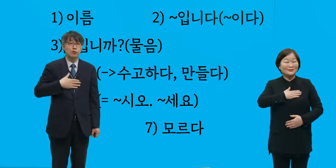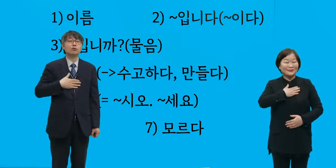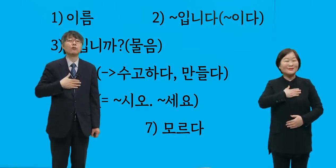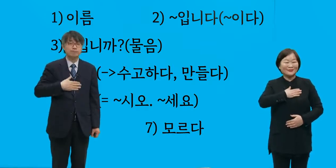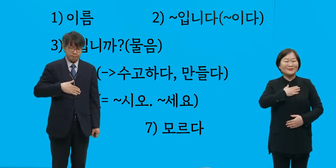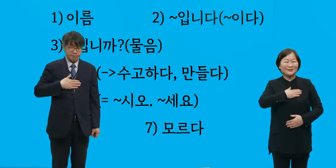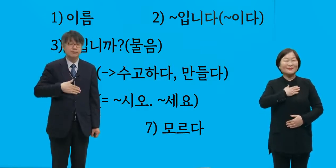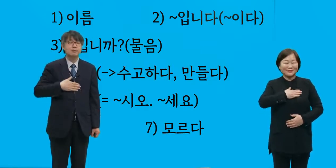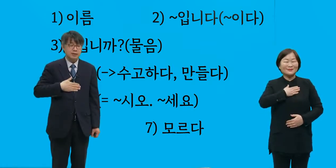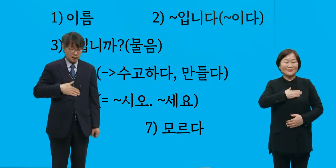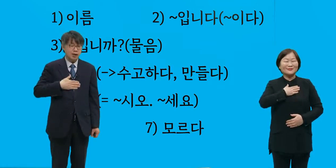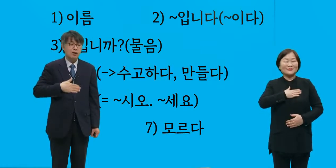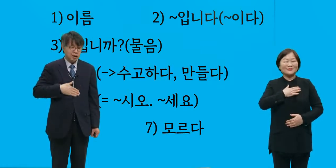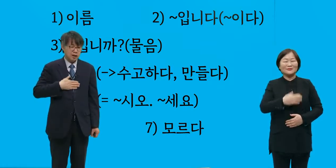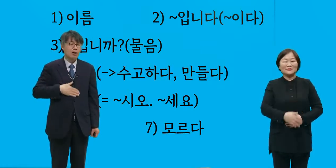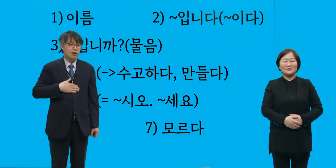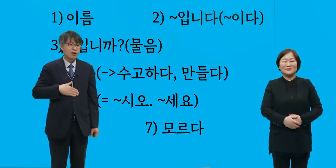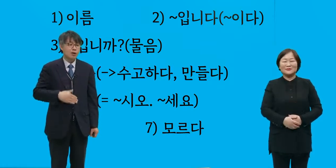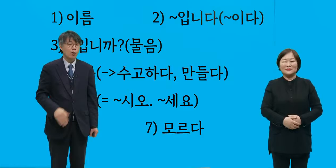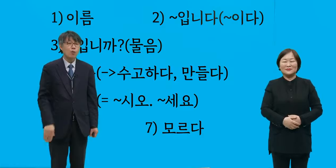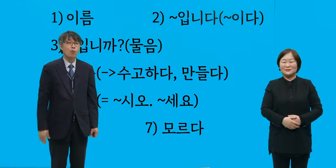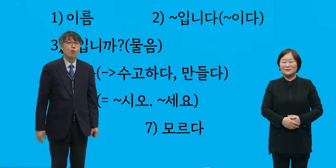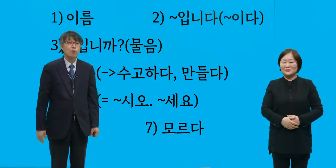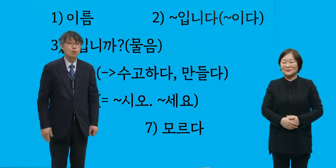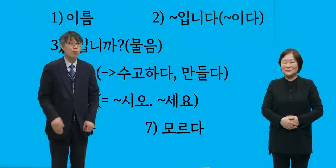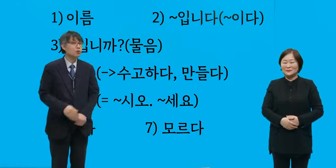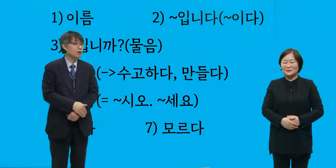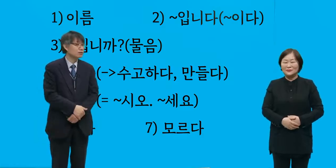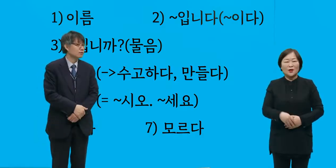얼굴도 알아요. 알아요. 알아요. 모르다는